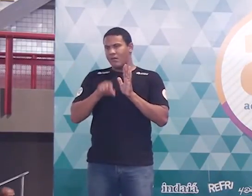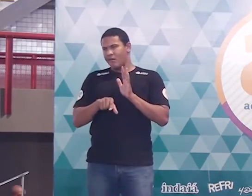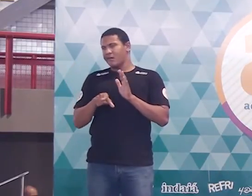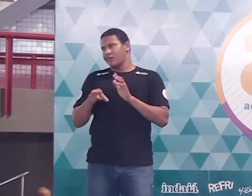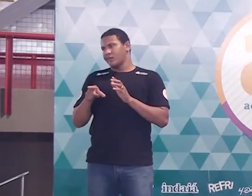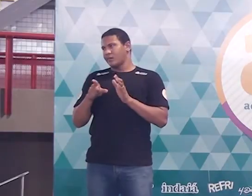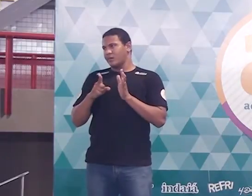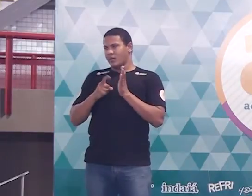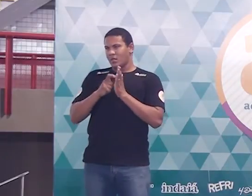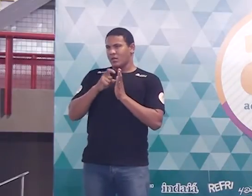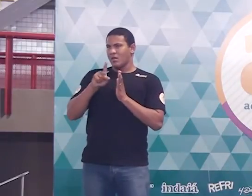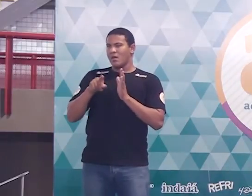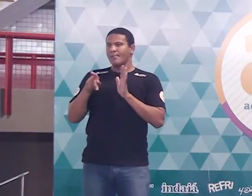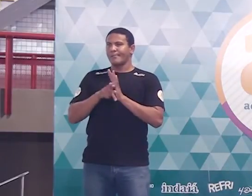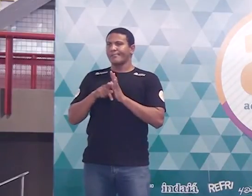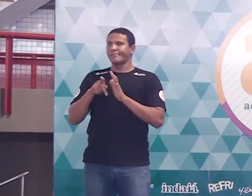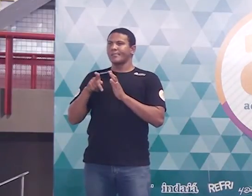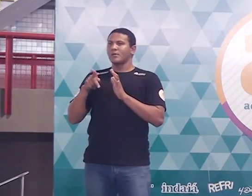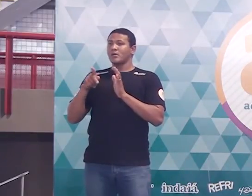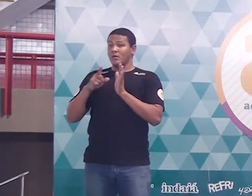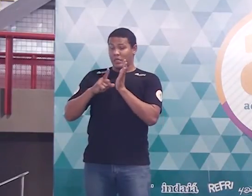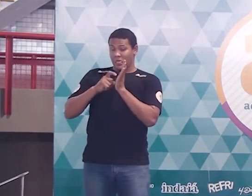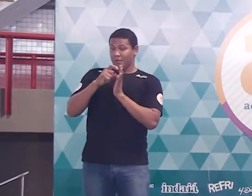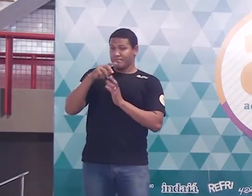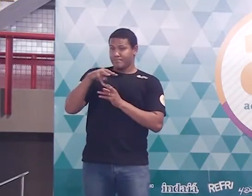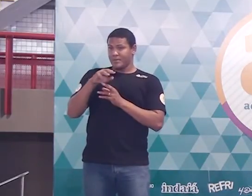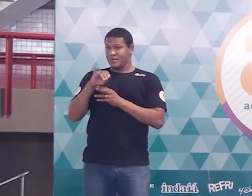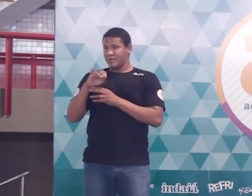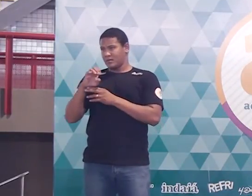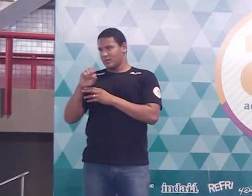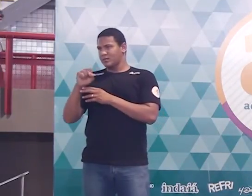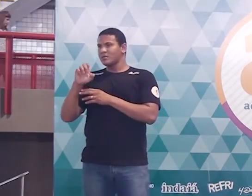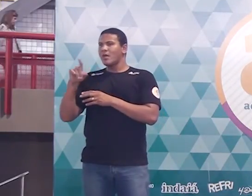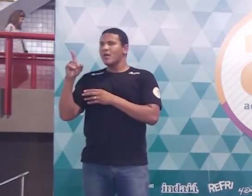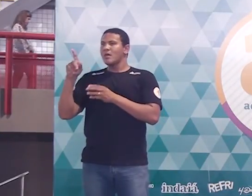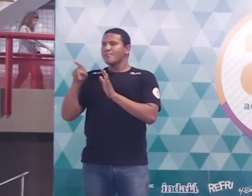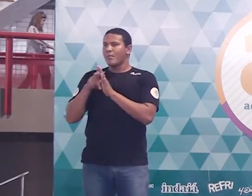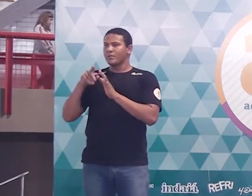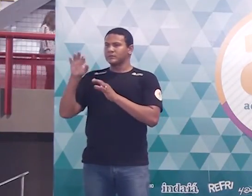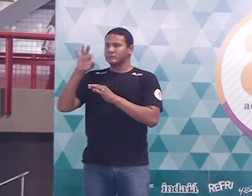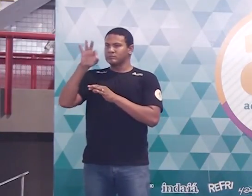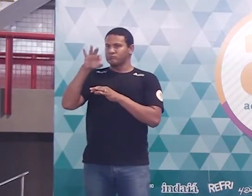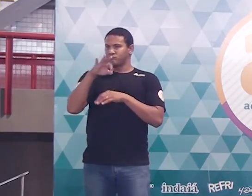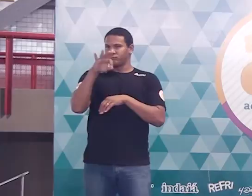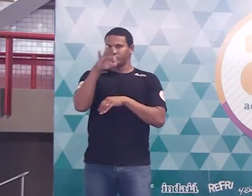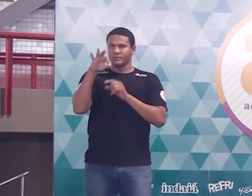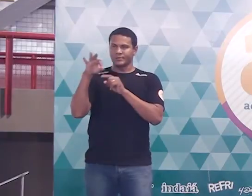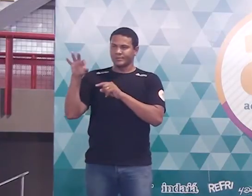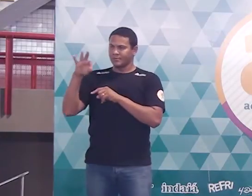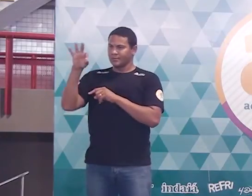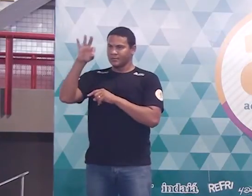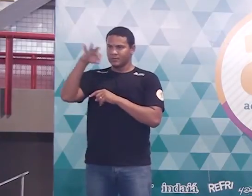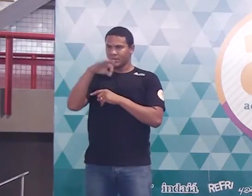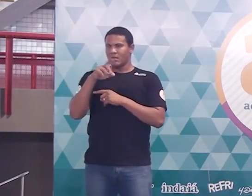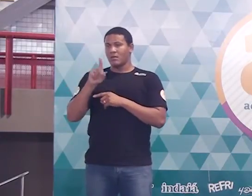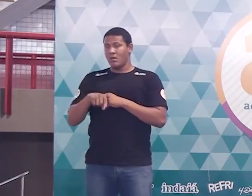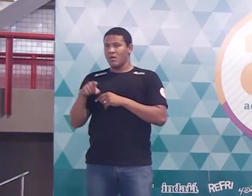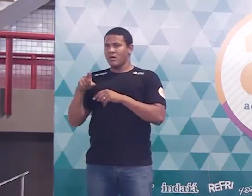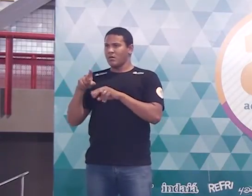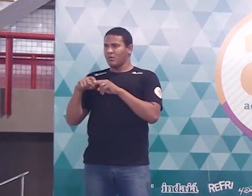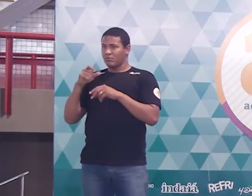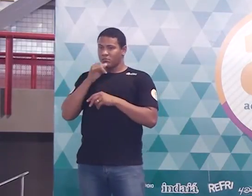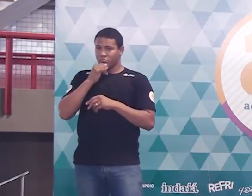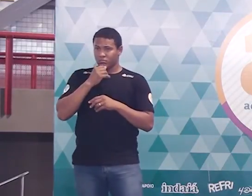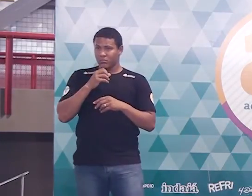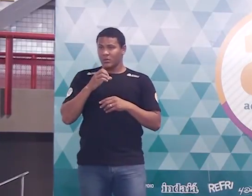estágio larval de moscas. É um inseto, aí o inseto põe o ovo eclode e a larva